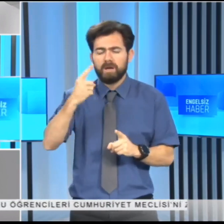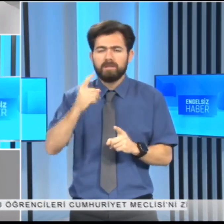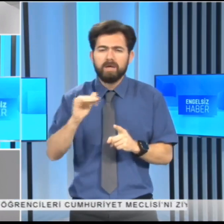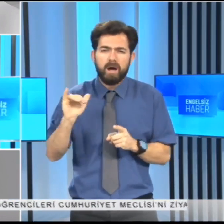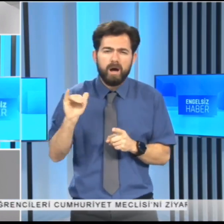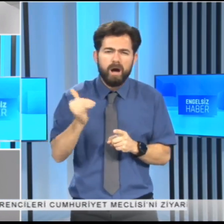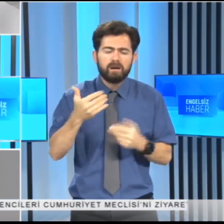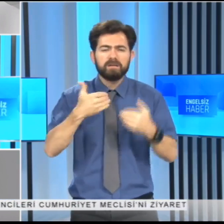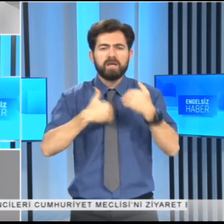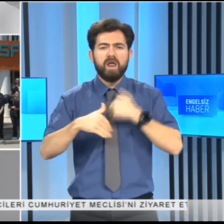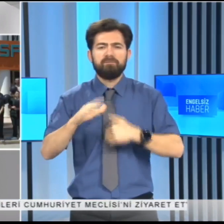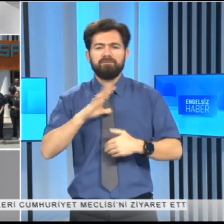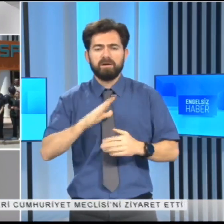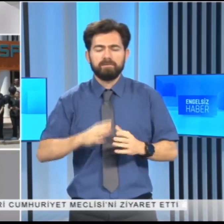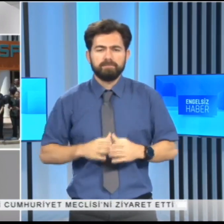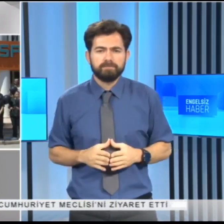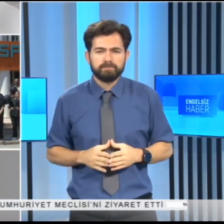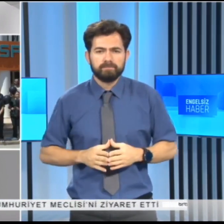ağır yaralandı.